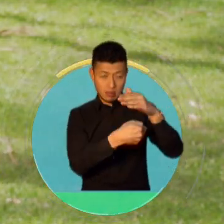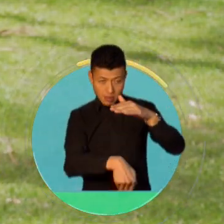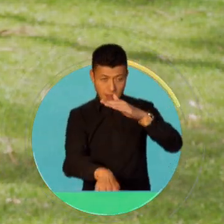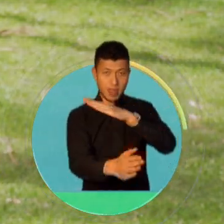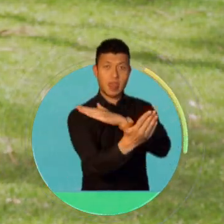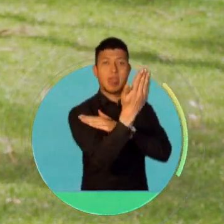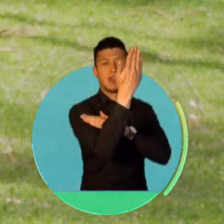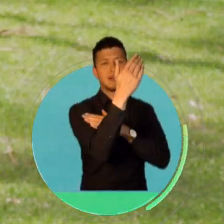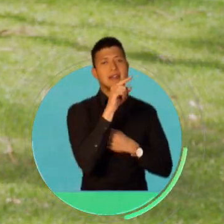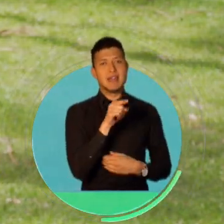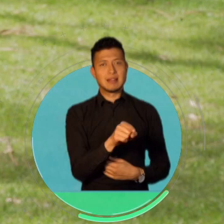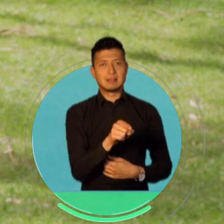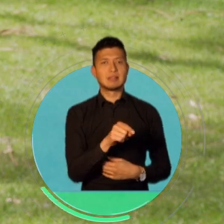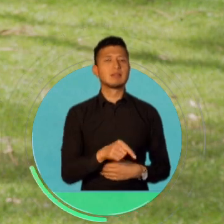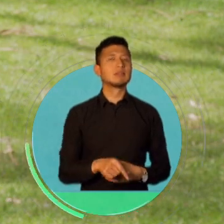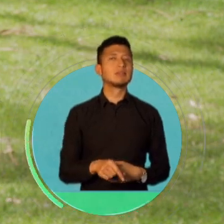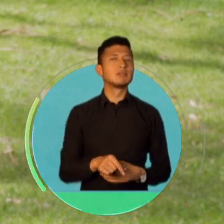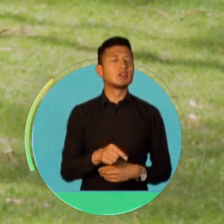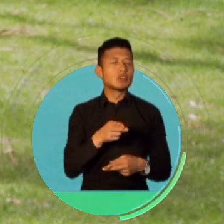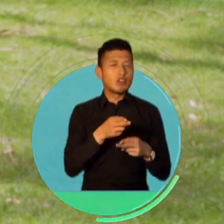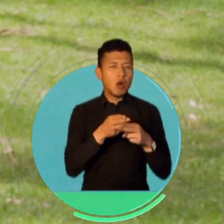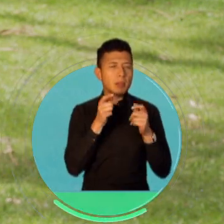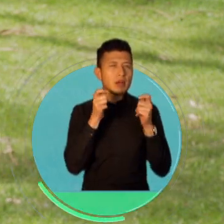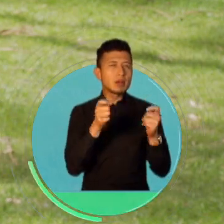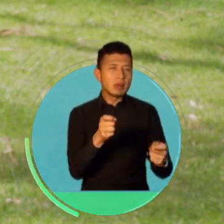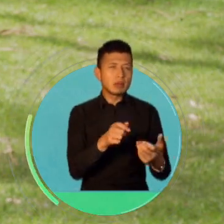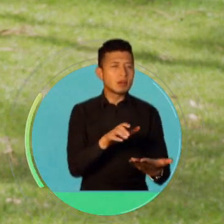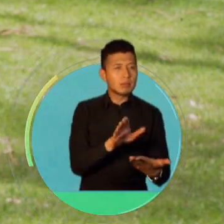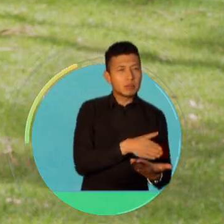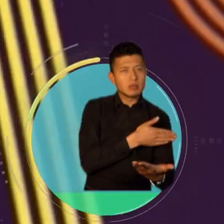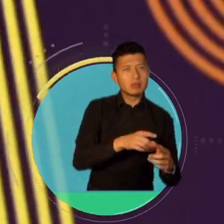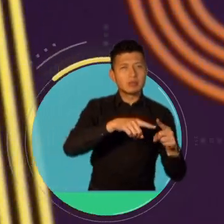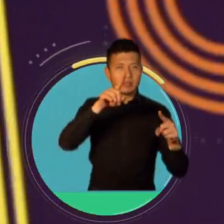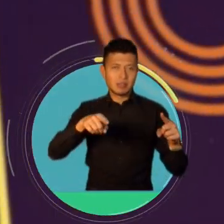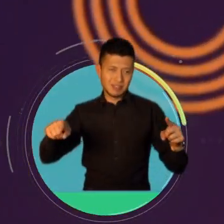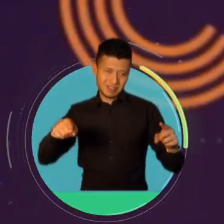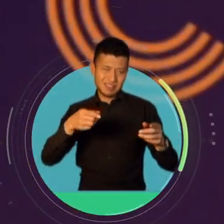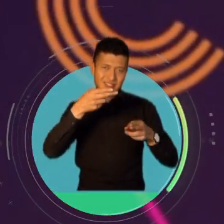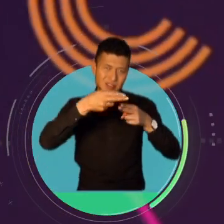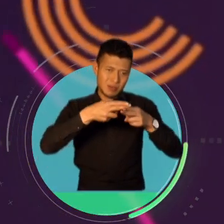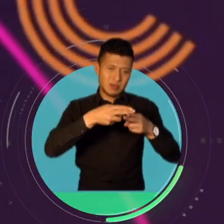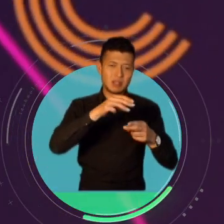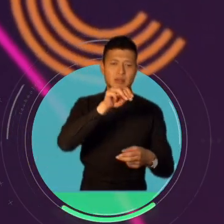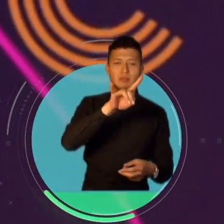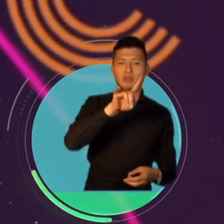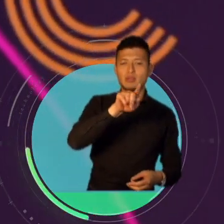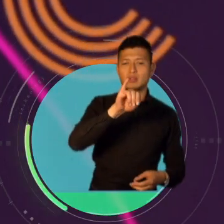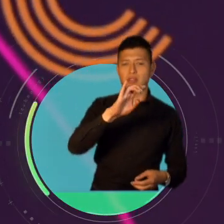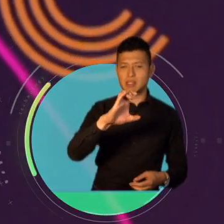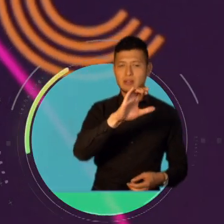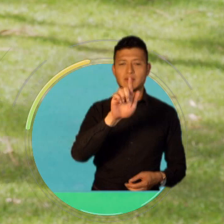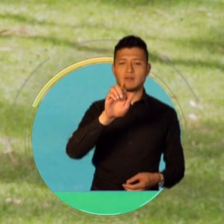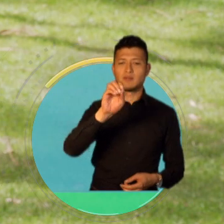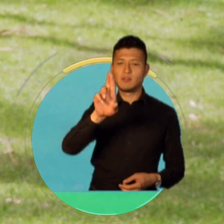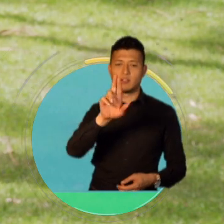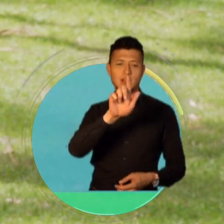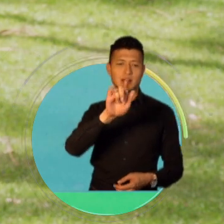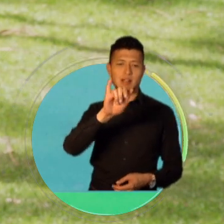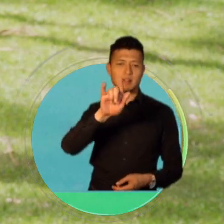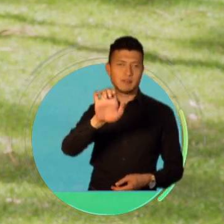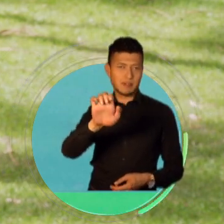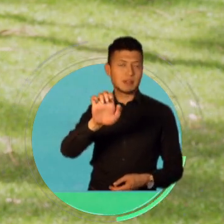madrugada y se escogió el nombre de music for life música para la vida en inglés porque